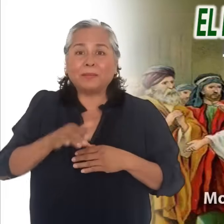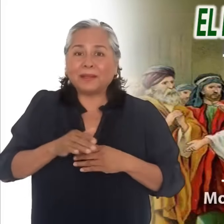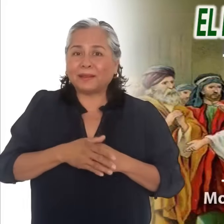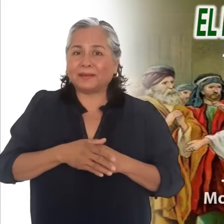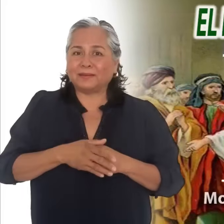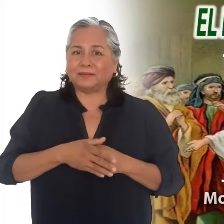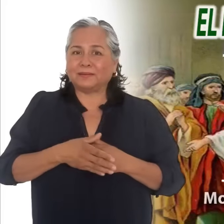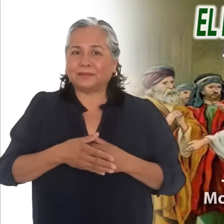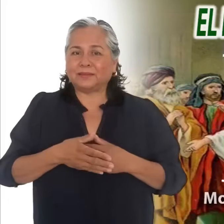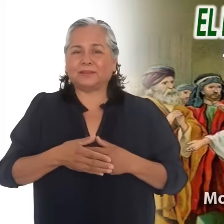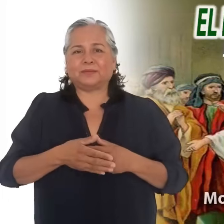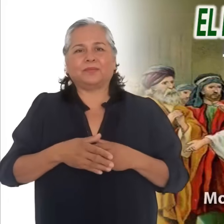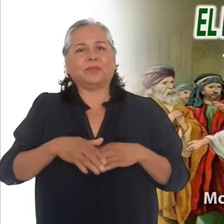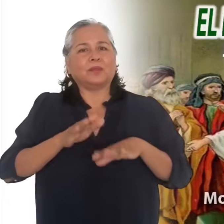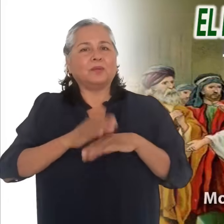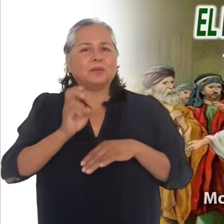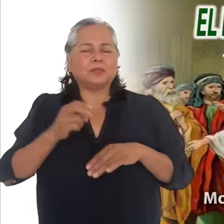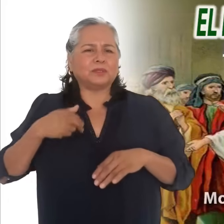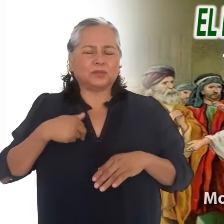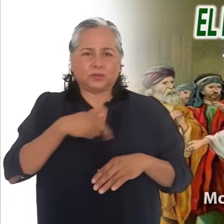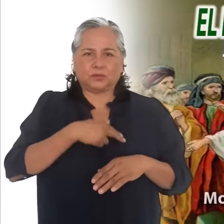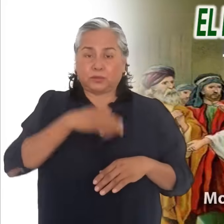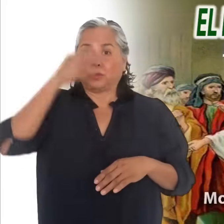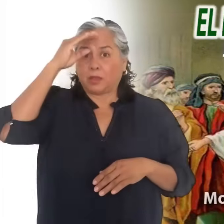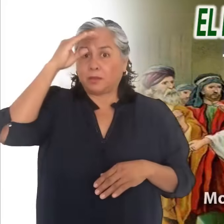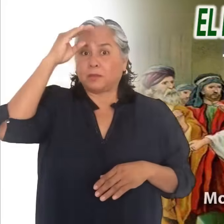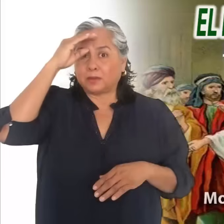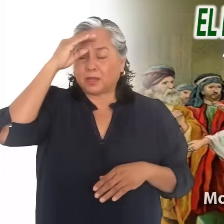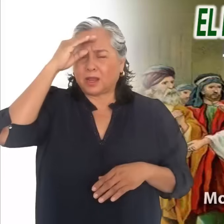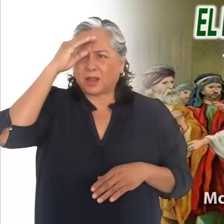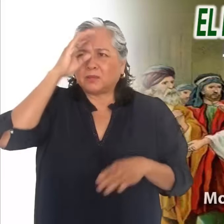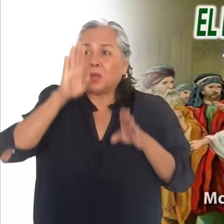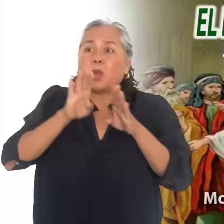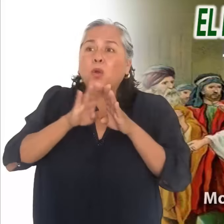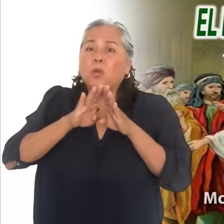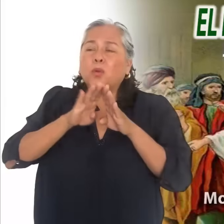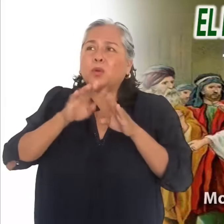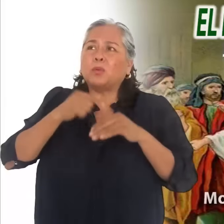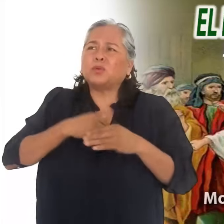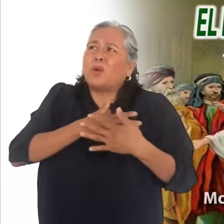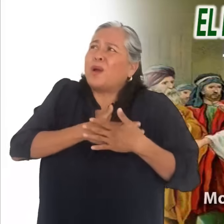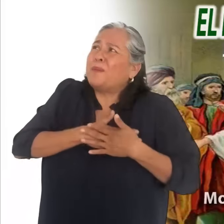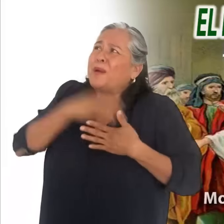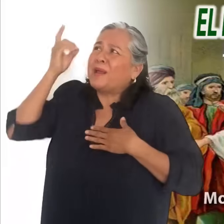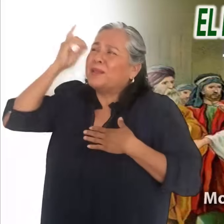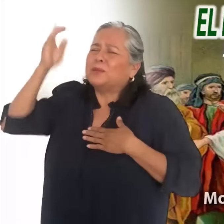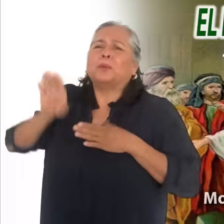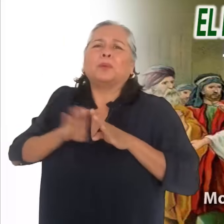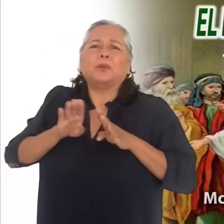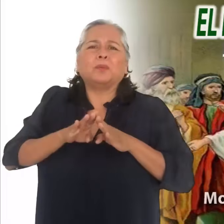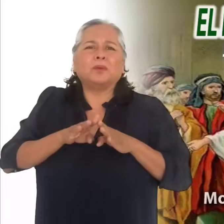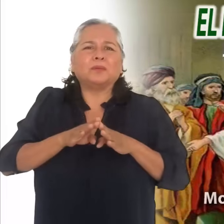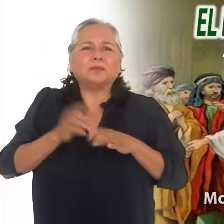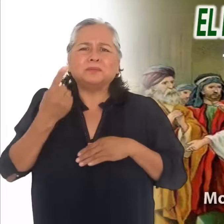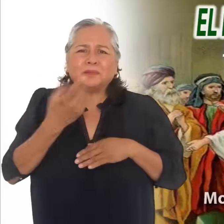soberbia. El mayor acto de amor que podemos ofrecer a Dios es perdonar de corazón al hermano que